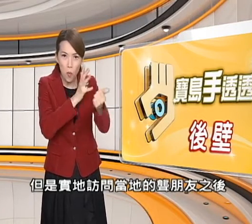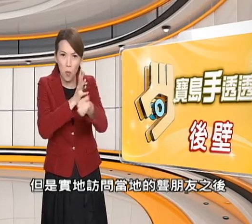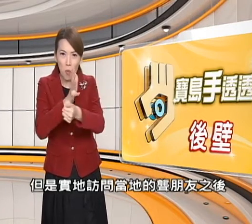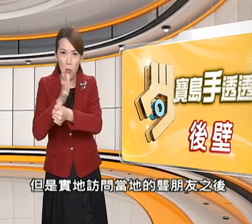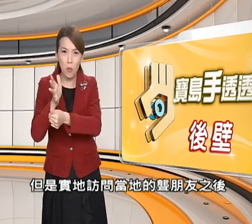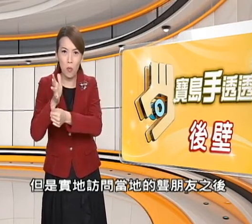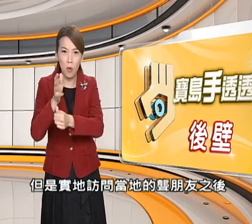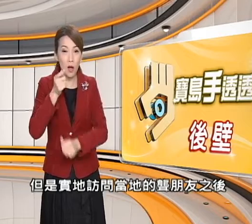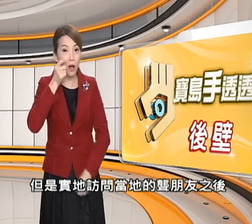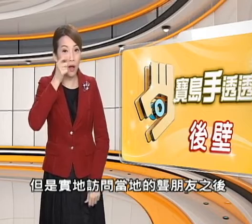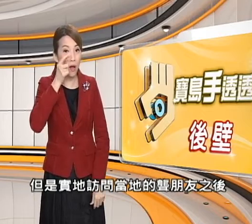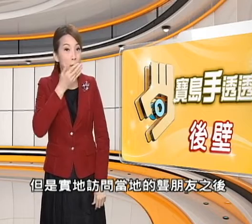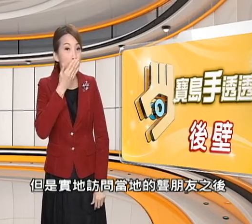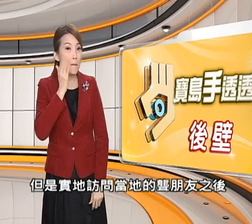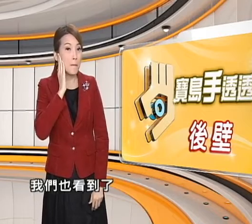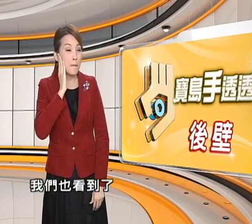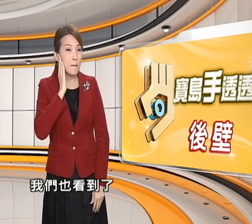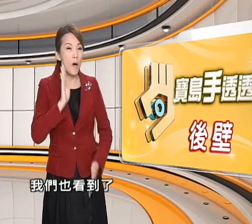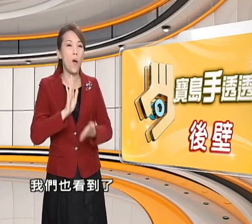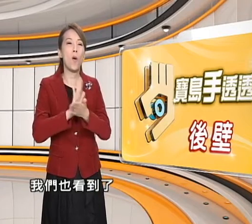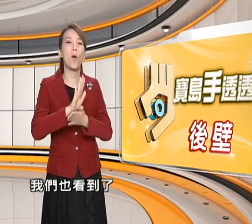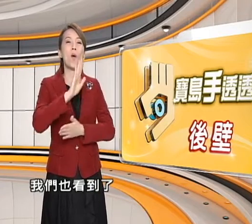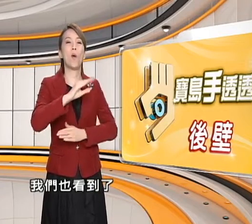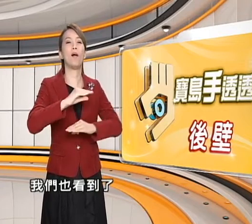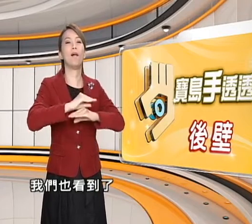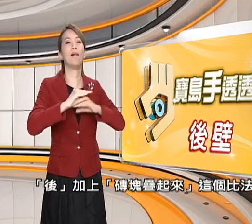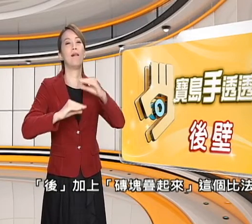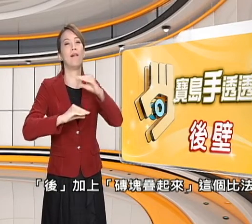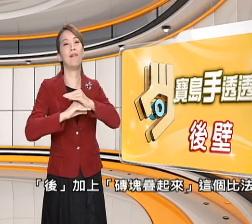访问当地的龙朋友之后，我们也看到了后加上